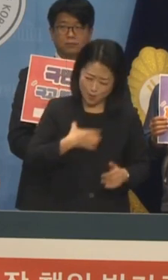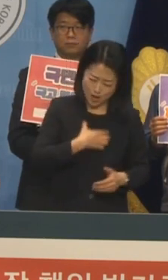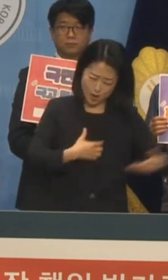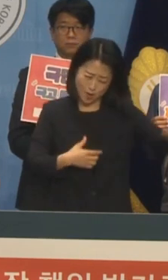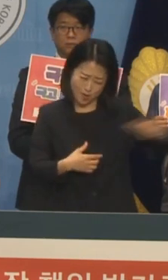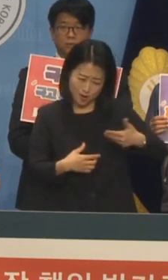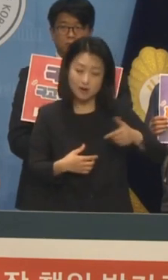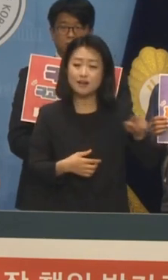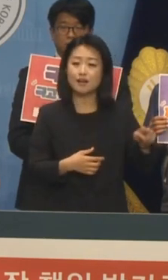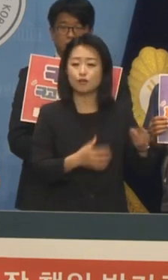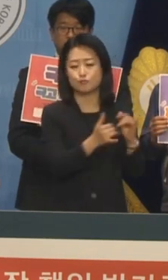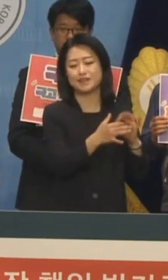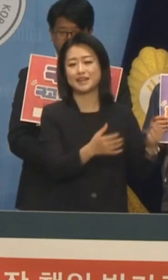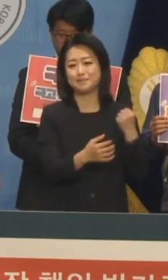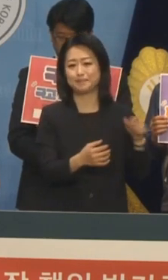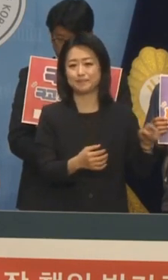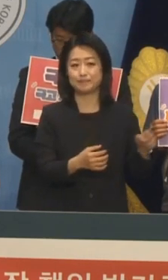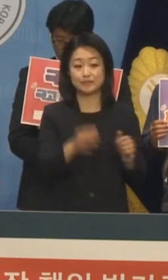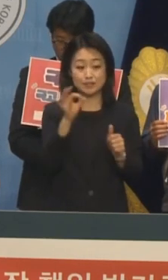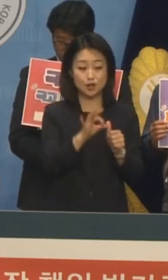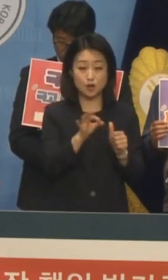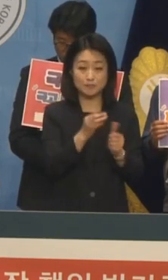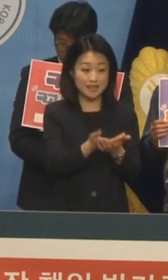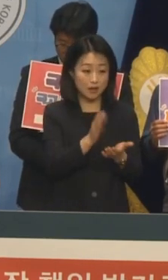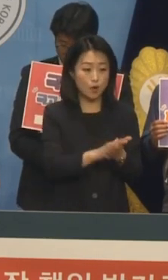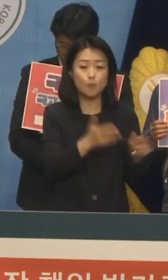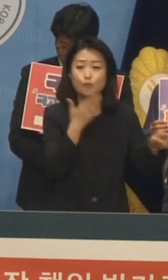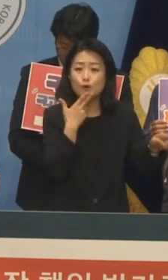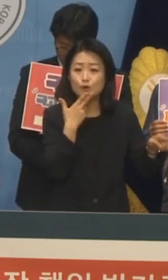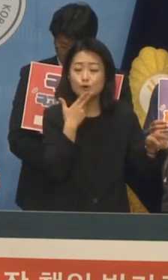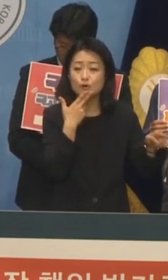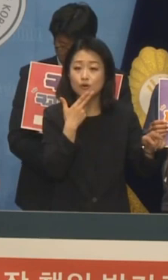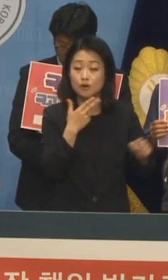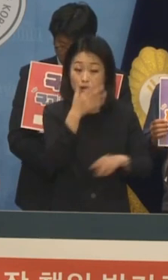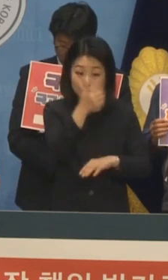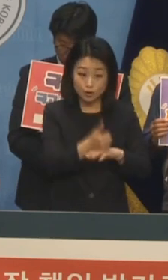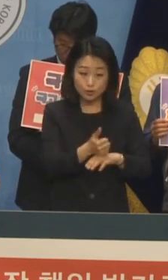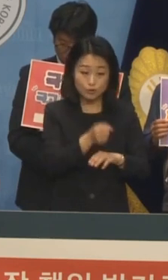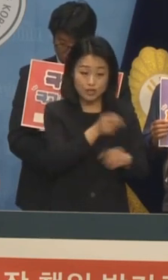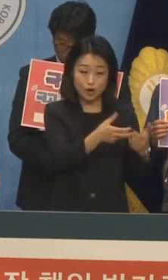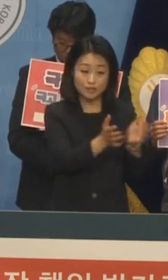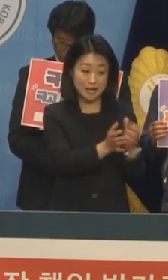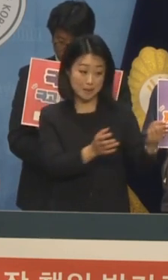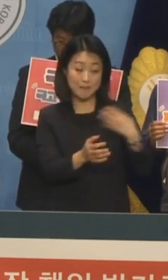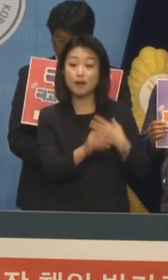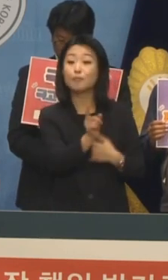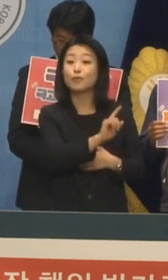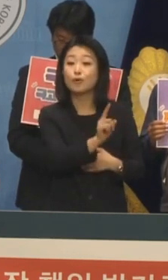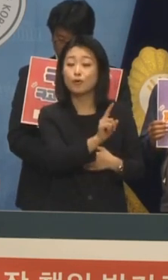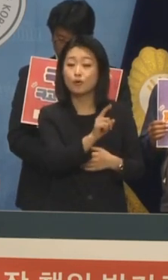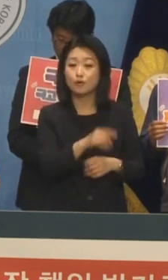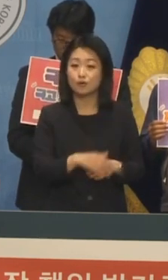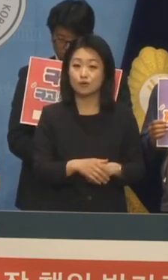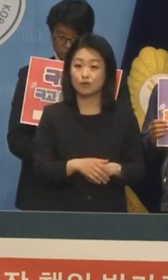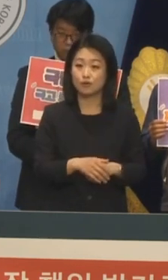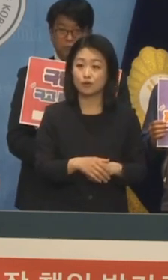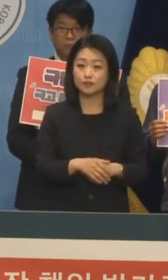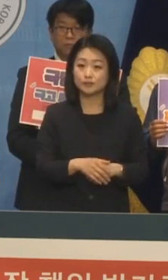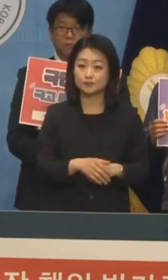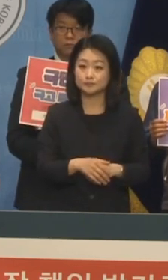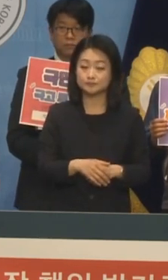있습니다. 연금 제대로 주지도 못하면서 꺼낸 이야기가, 여당의 간사가 꺼낸 이야기가 뭡니까? 수지균형